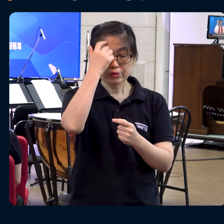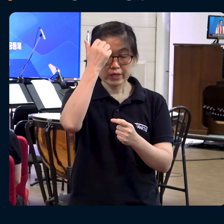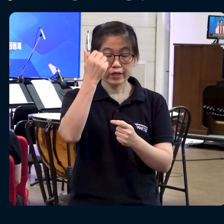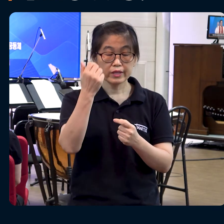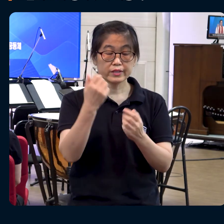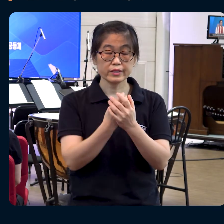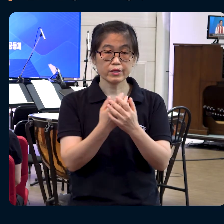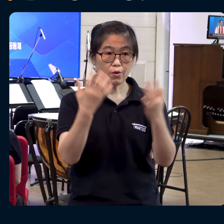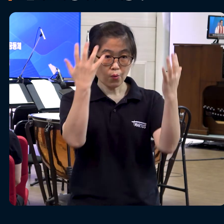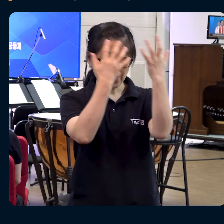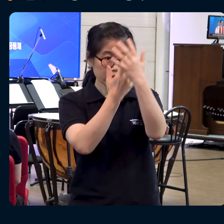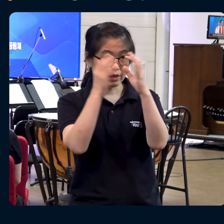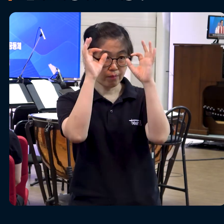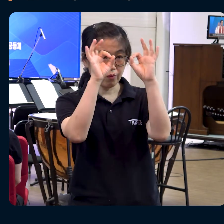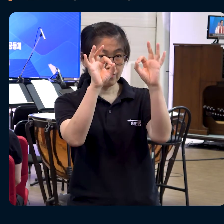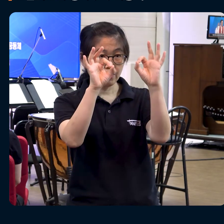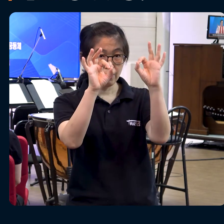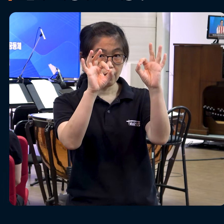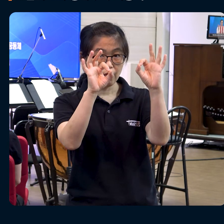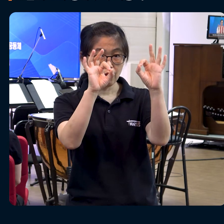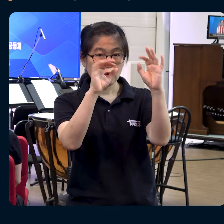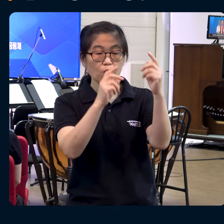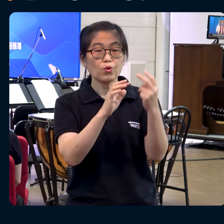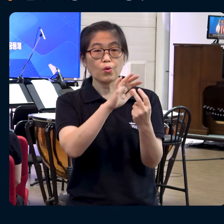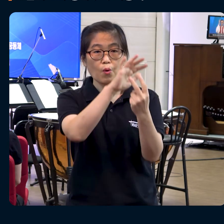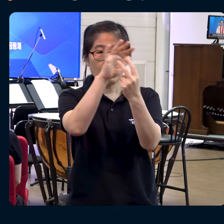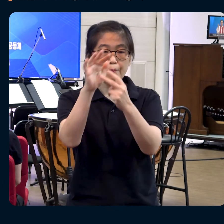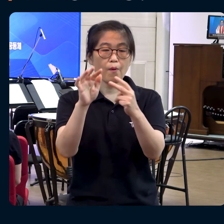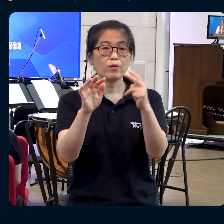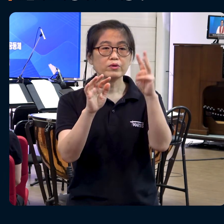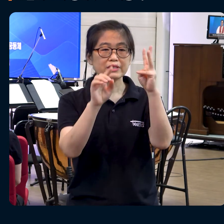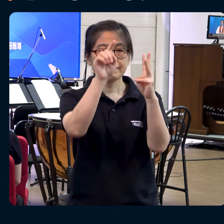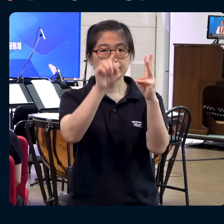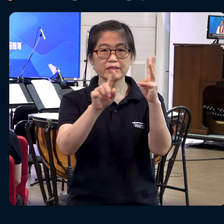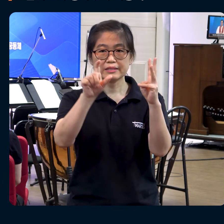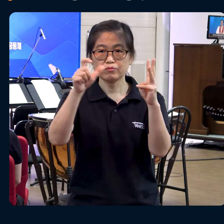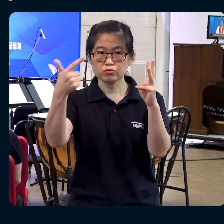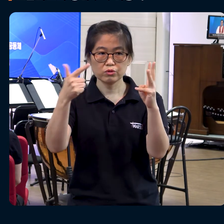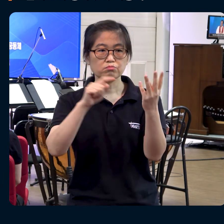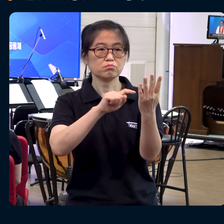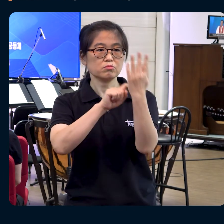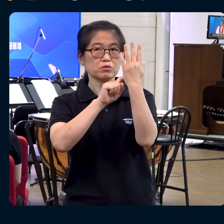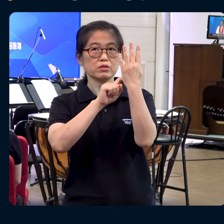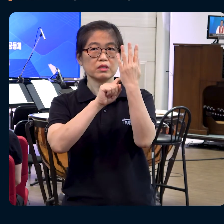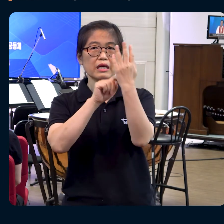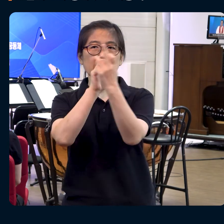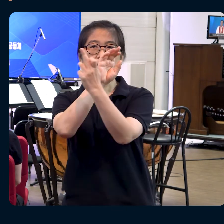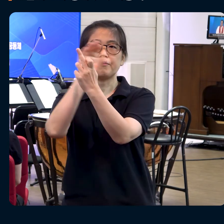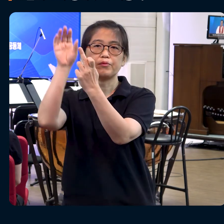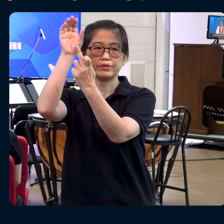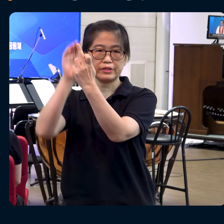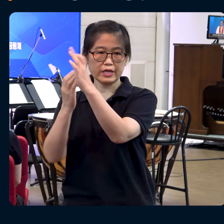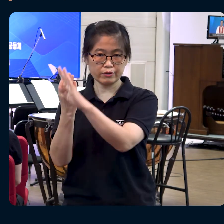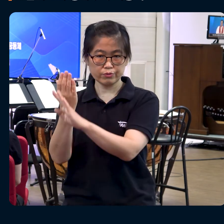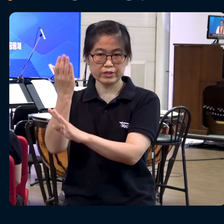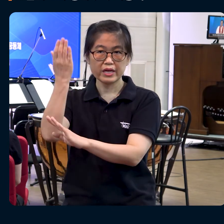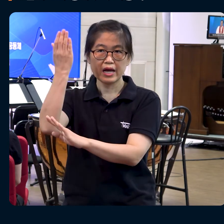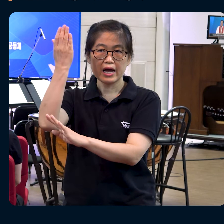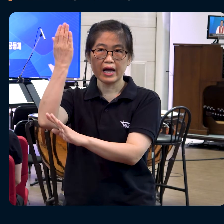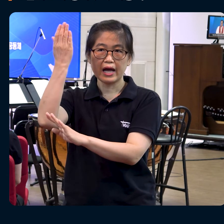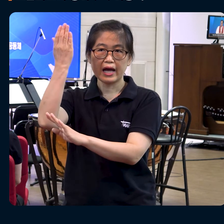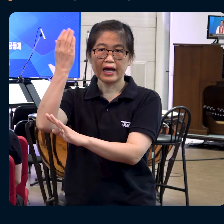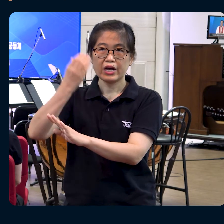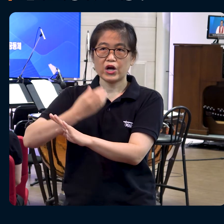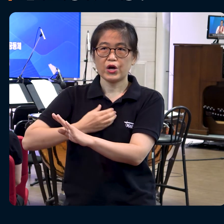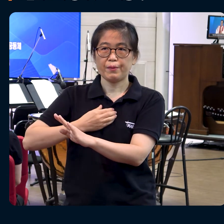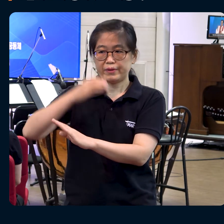그가 그때 봤던 그 환상, 요한복음 3장 16절이 환상으로 나타났던 바로 그게 바로 뭐냐,